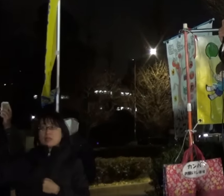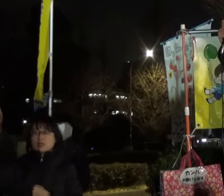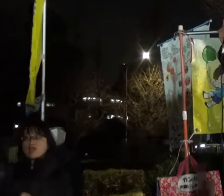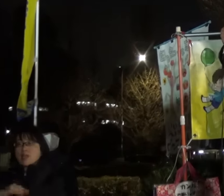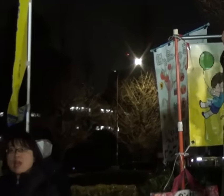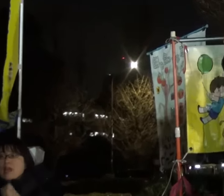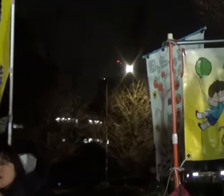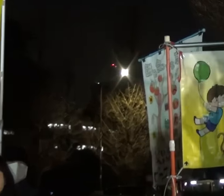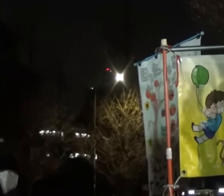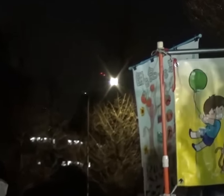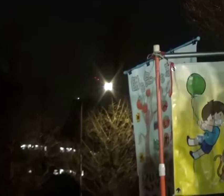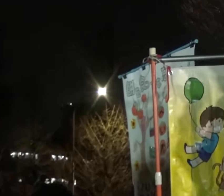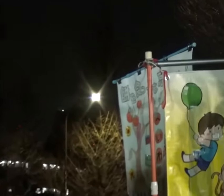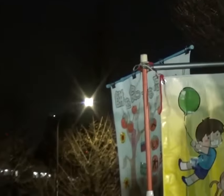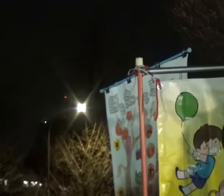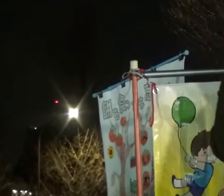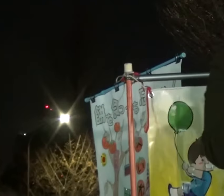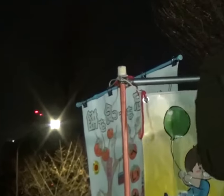う。